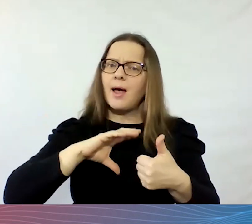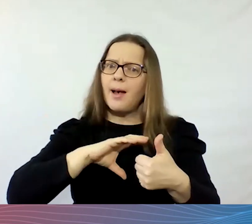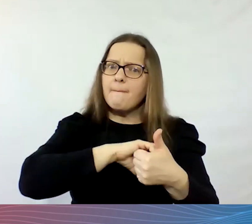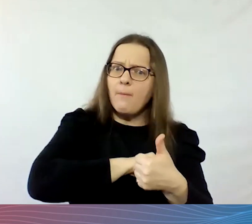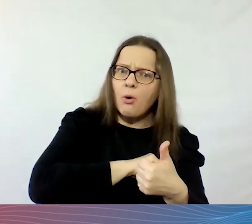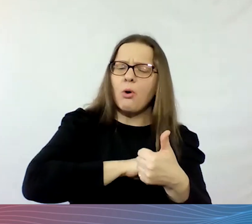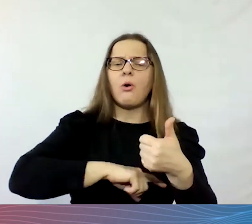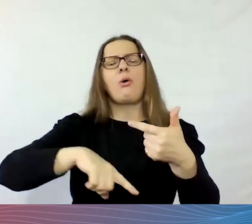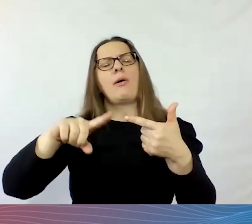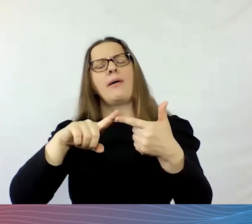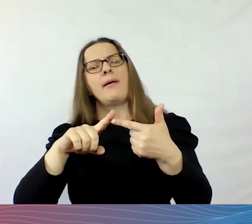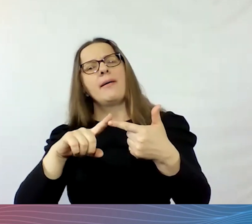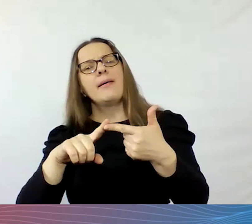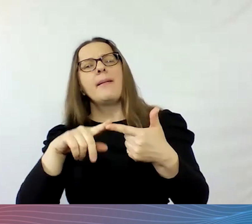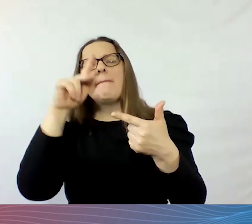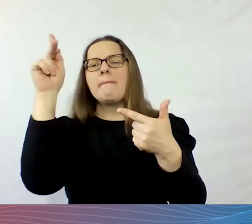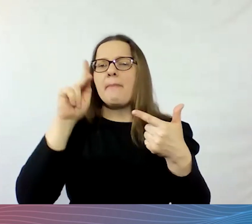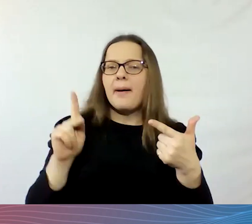vivendo